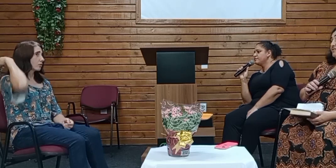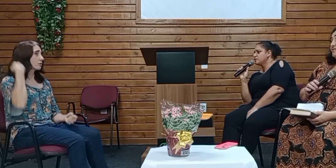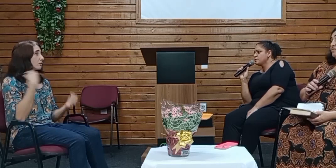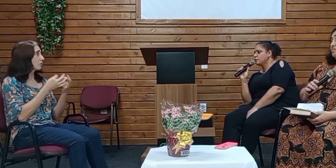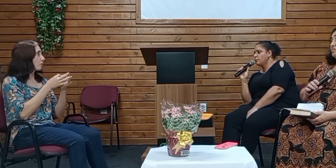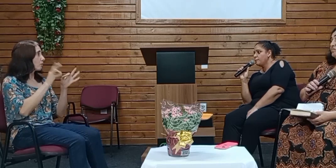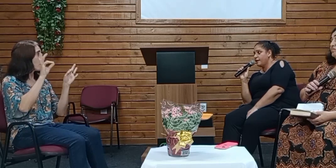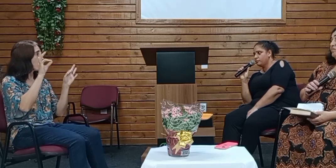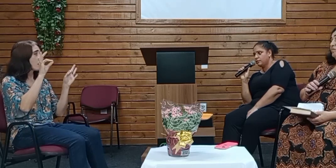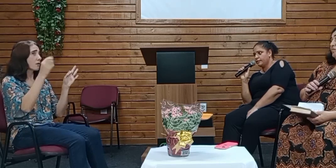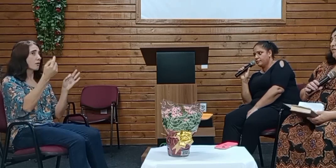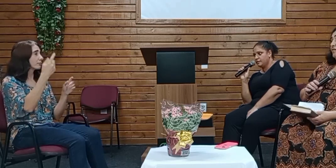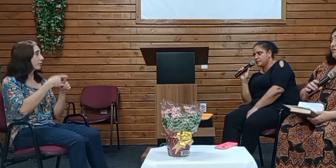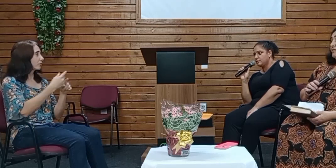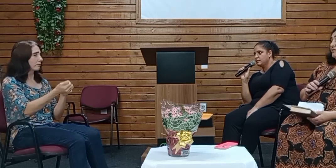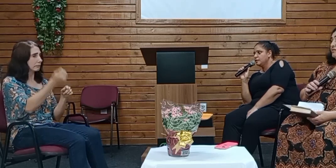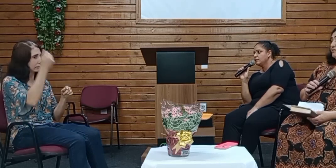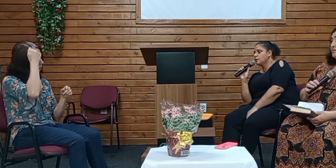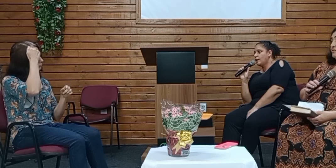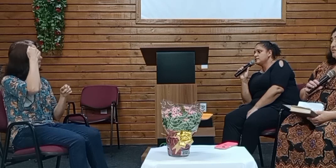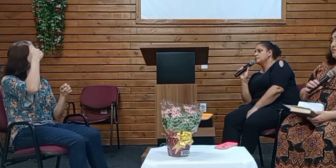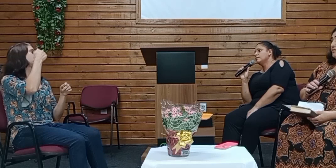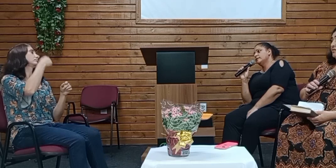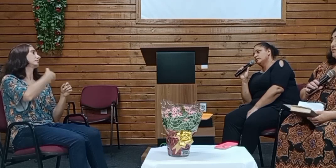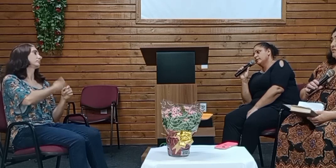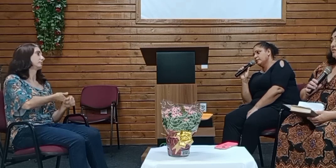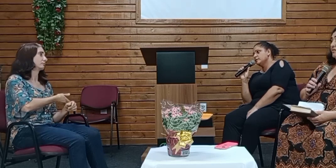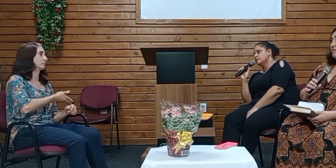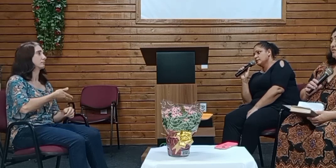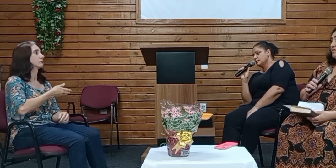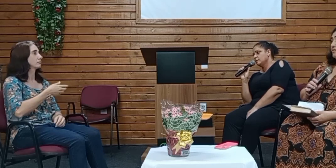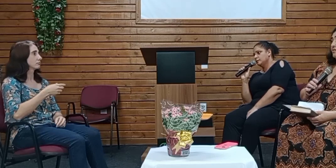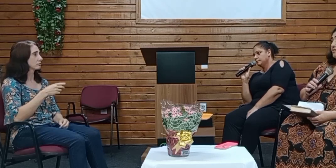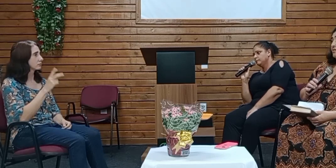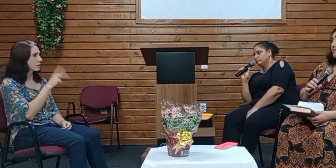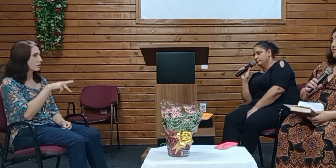E uma vez passou tão perto da minha cabeça que quase bateu na minha cabeça.